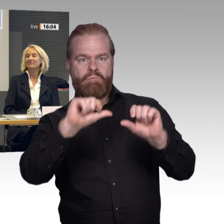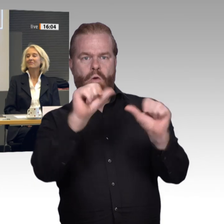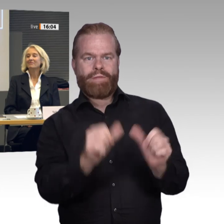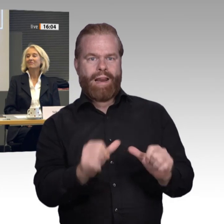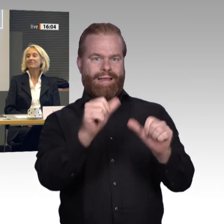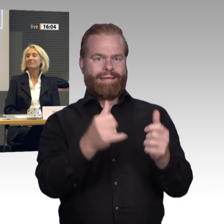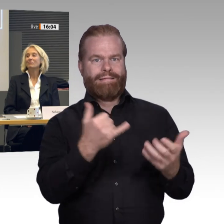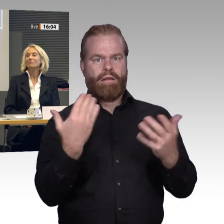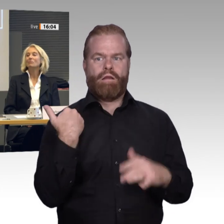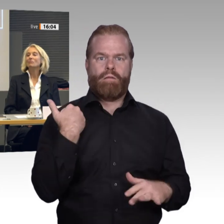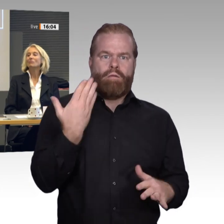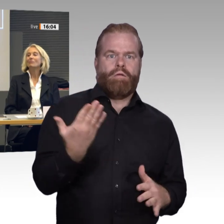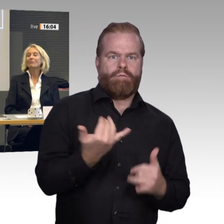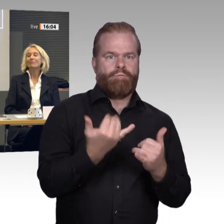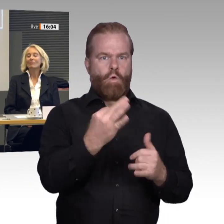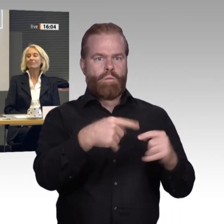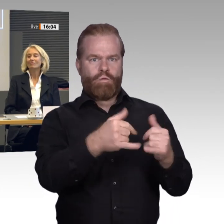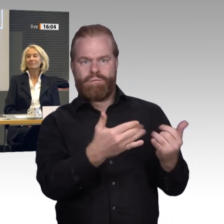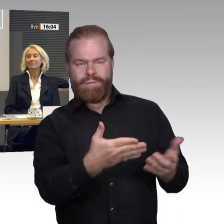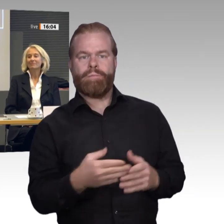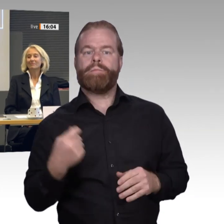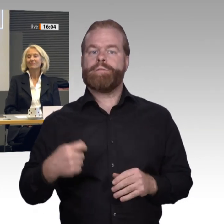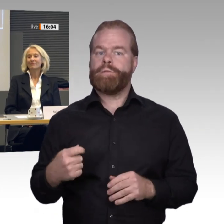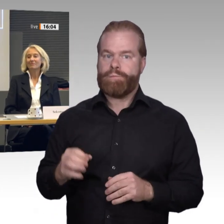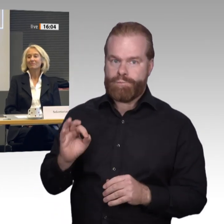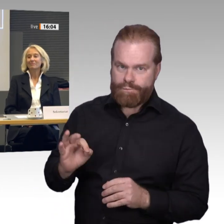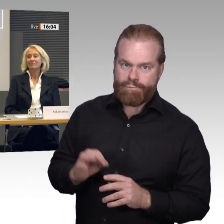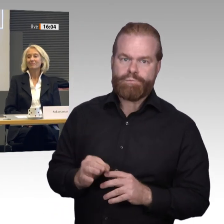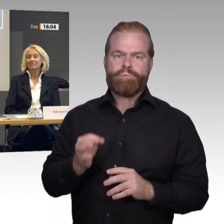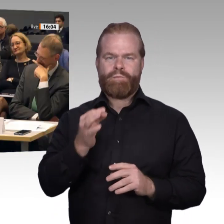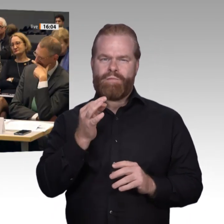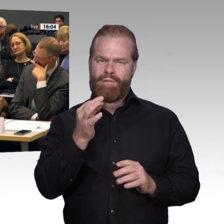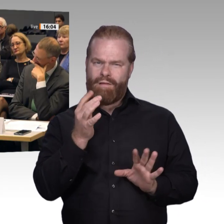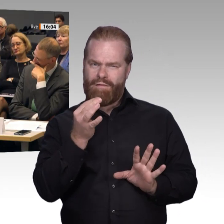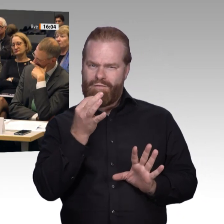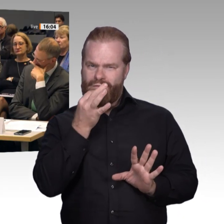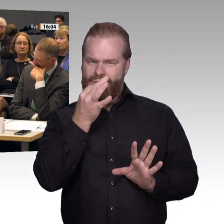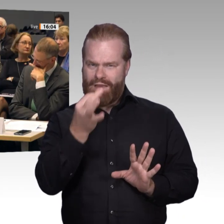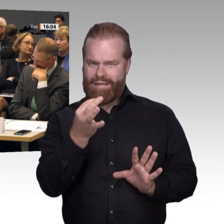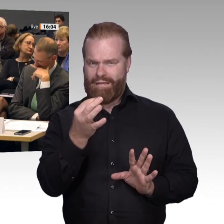wieder. Ja, die Frau Krickel hat das Wort. Ich kann mich da den